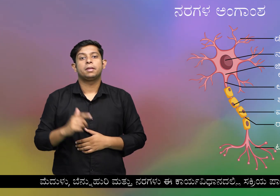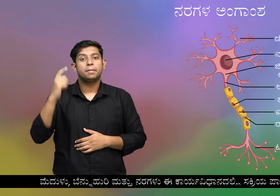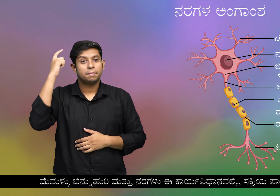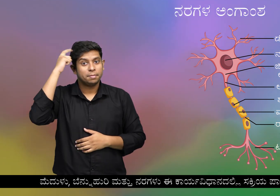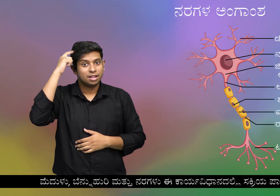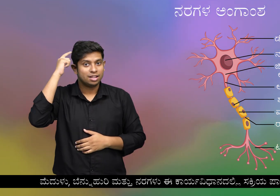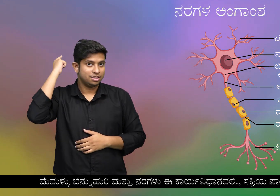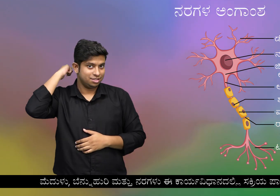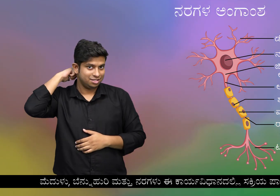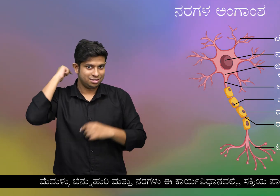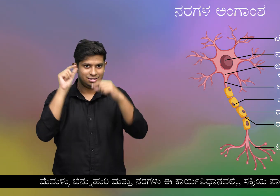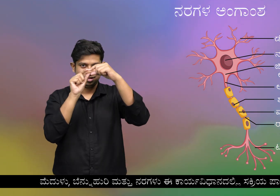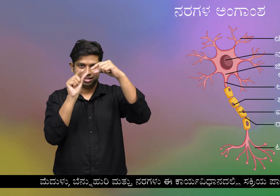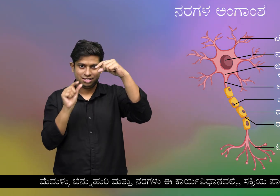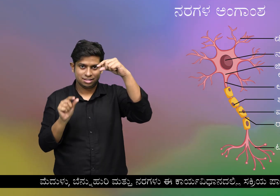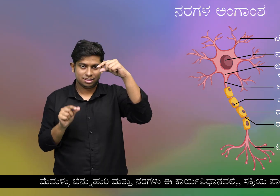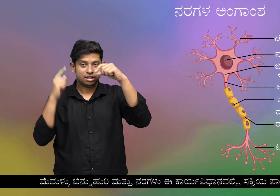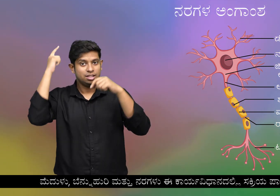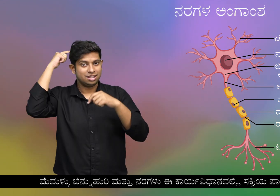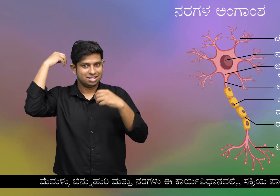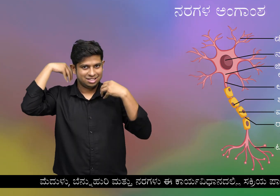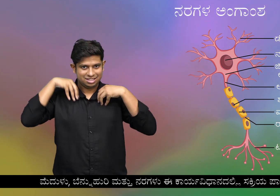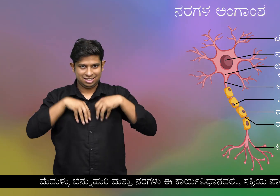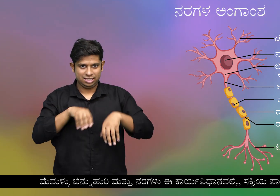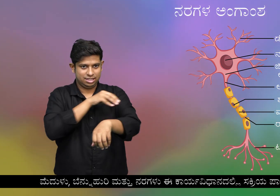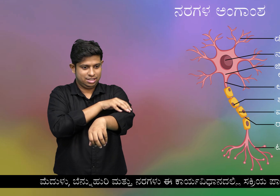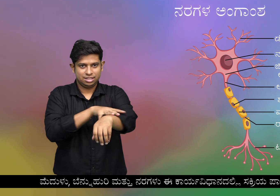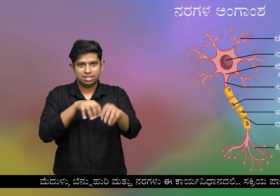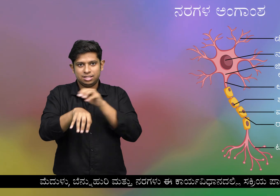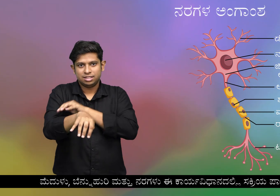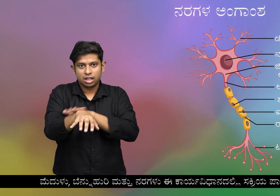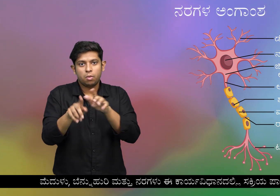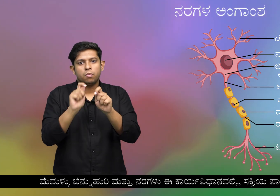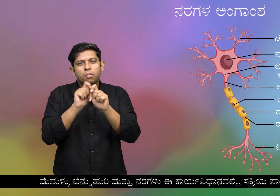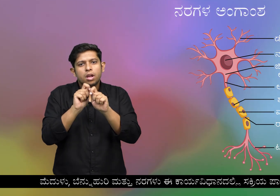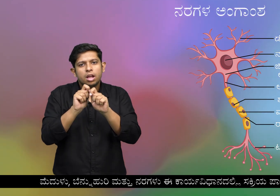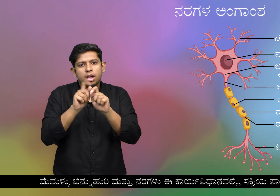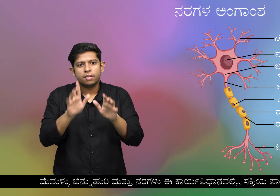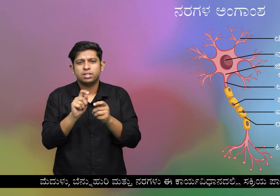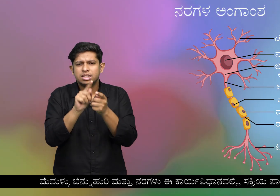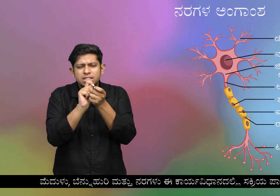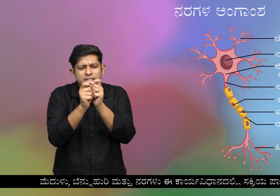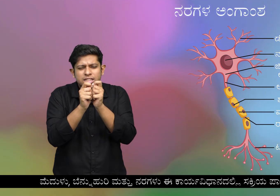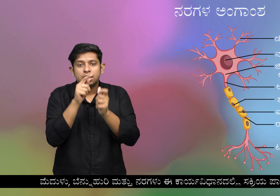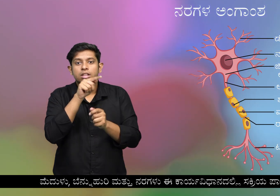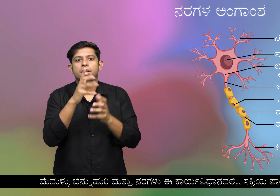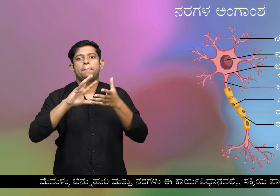ಮೆದುಳು, ಬೆನ್ನುಹುರಿ ಮತ್ತು ನರಗಳು ಈ ಕಾರ್ಯವಿಧಾನದಲ್ಲಿ ಸಕ್ರಿಯ ಪಾತ್ರವನ್ನು ವಹಿಸುತ್ತದೆ.